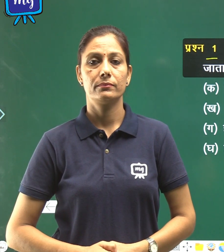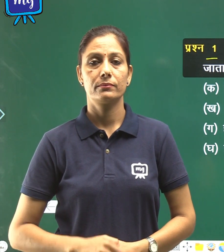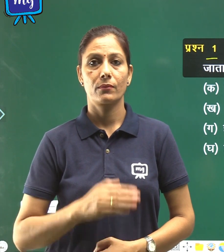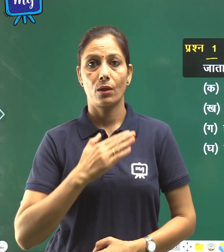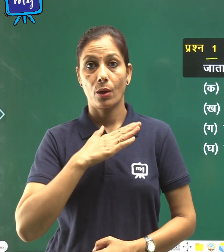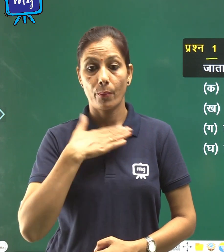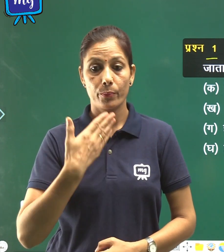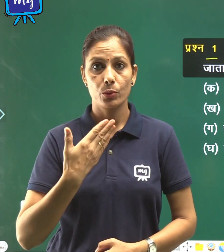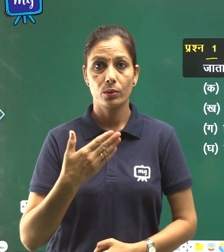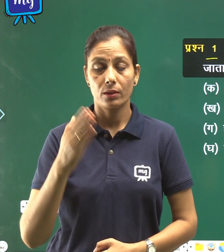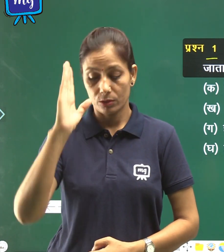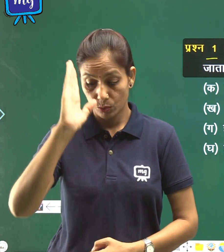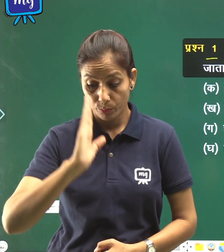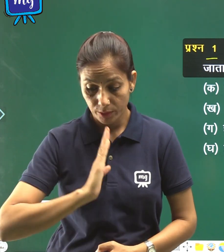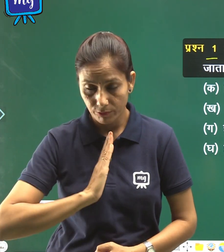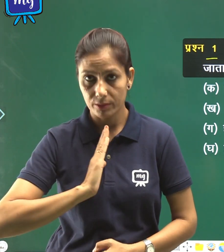मृत्यु का देवता